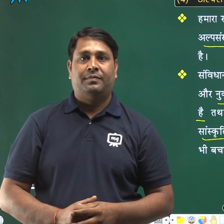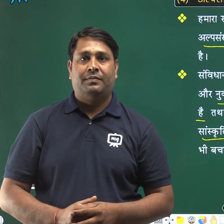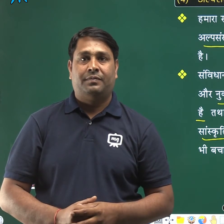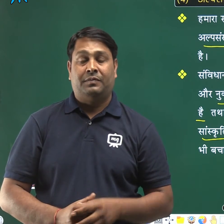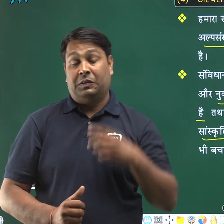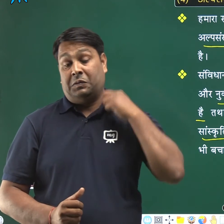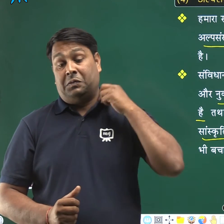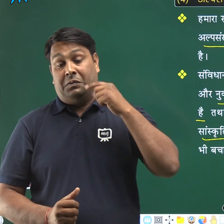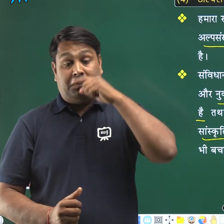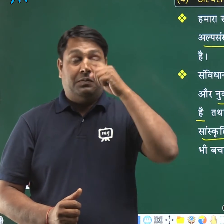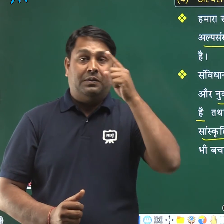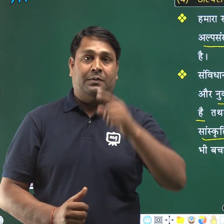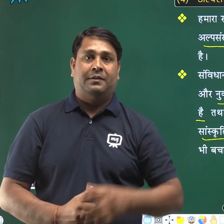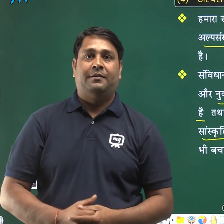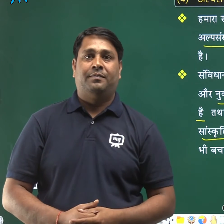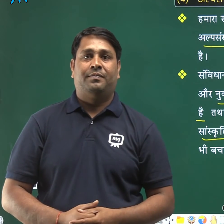वर्चस्व की